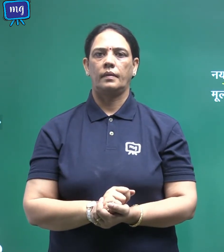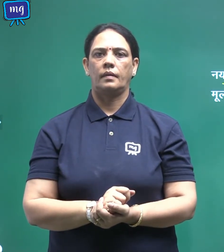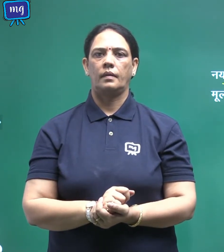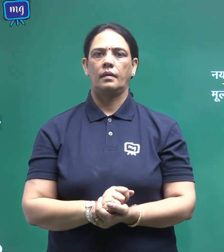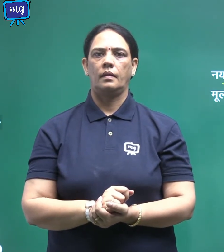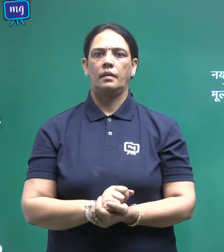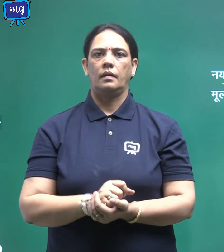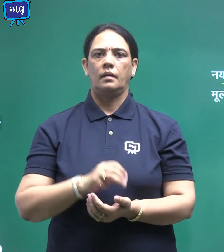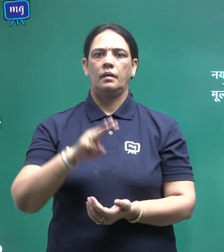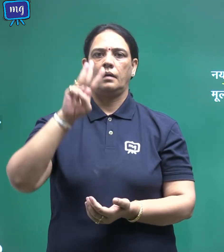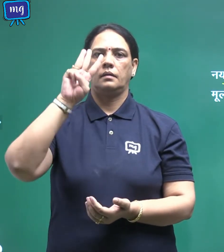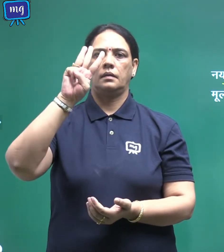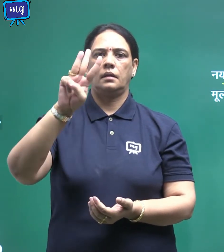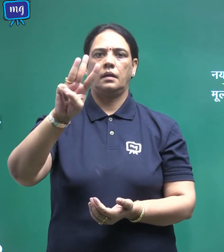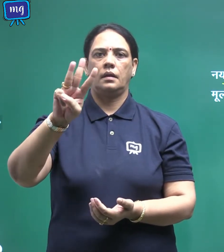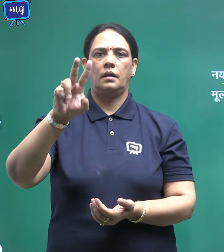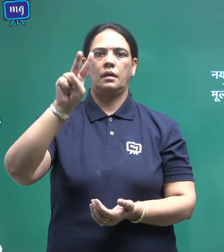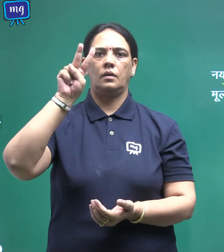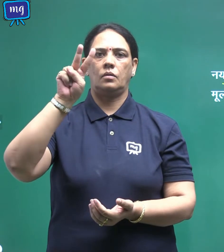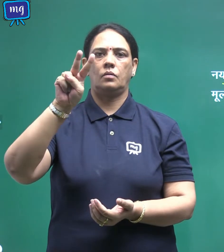32,300 रुपये।